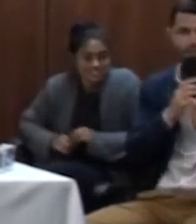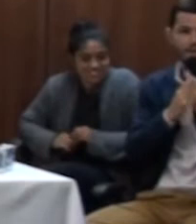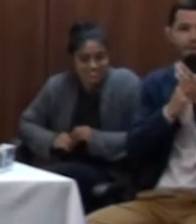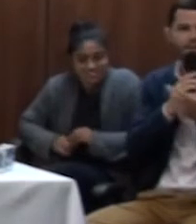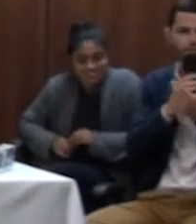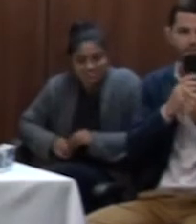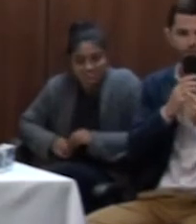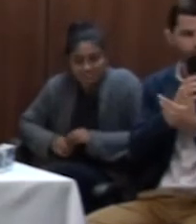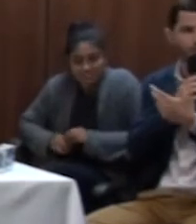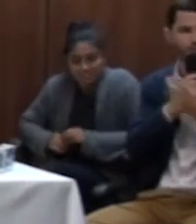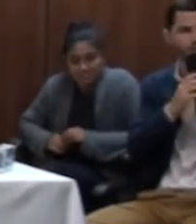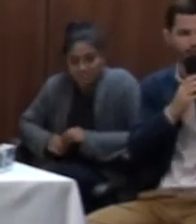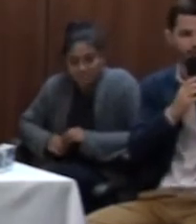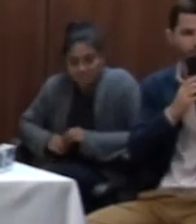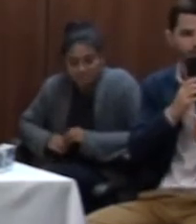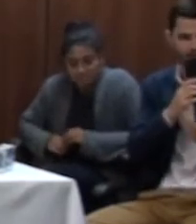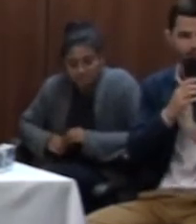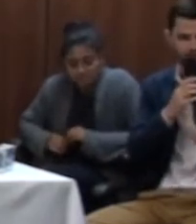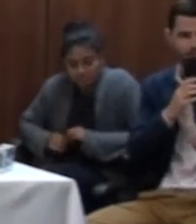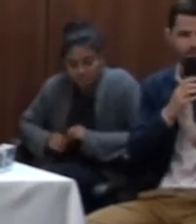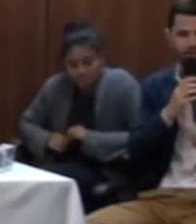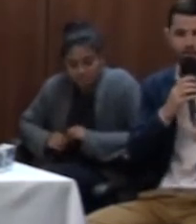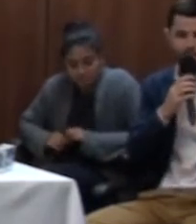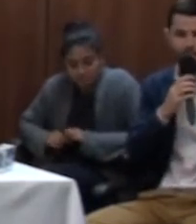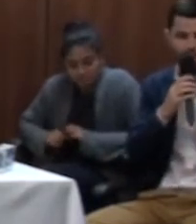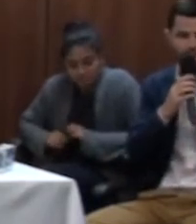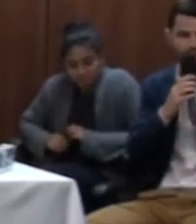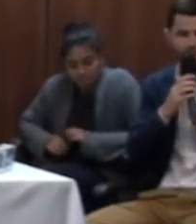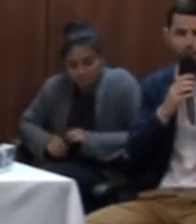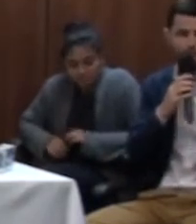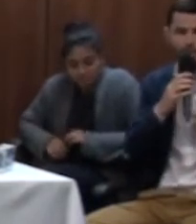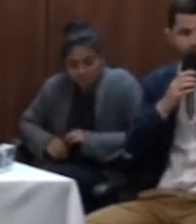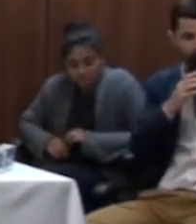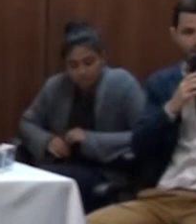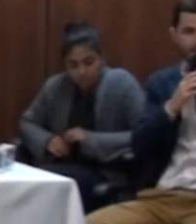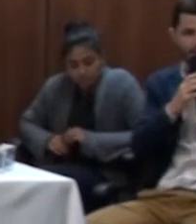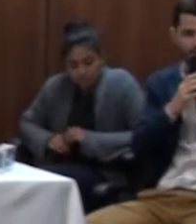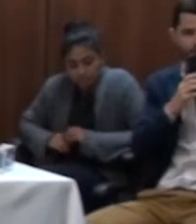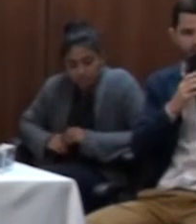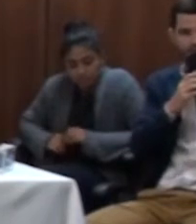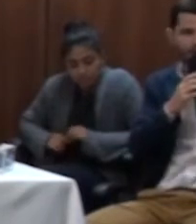Eu assisti um equipamento no cinema, com todo o respeito às pessoas que integram, e eu digo isso porque eu também sou um